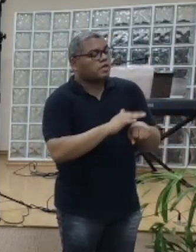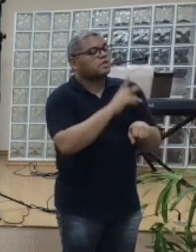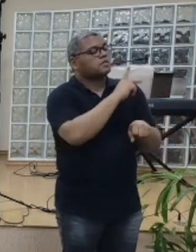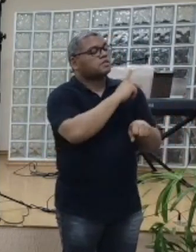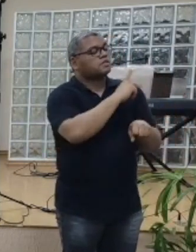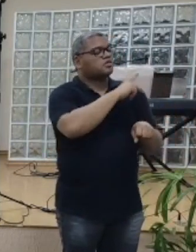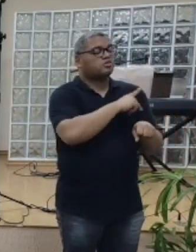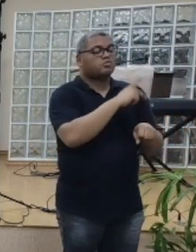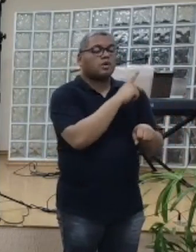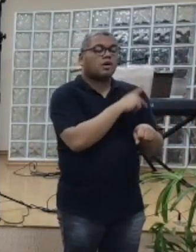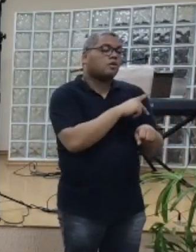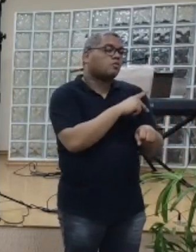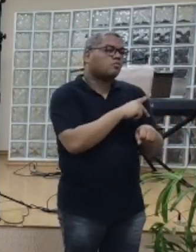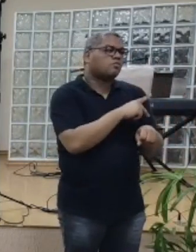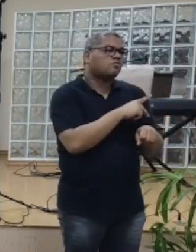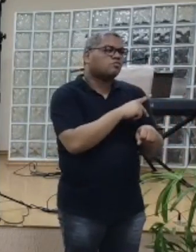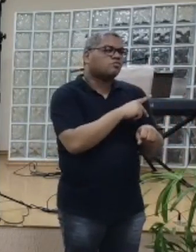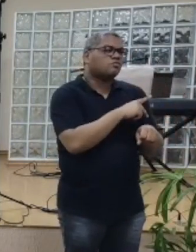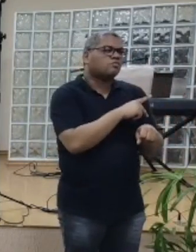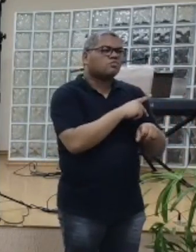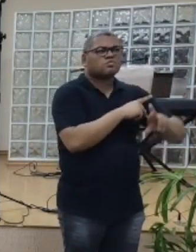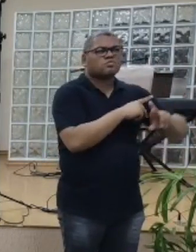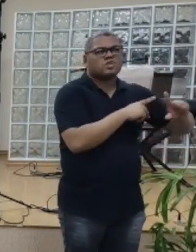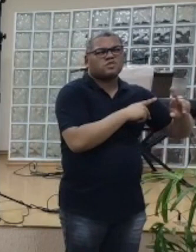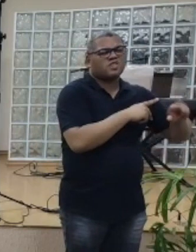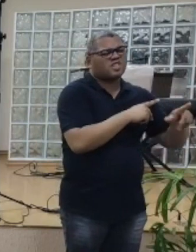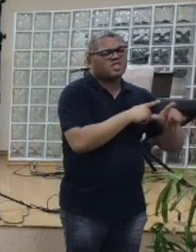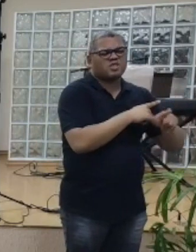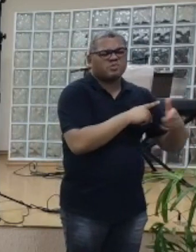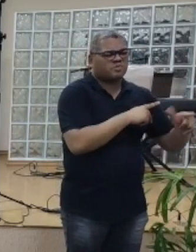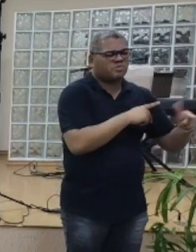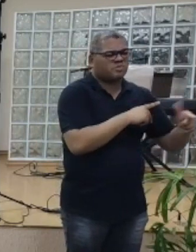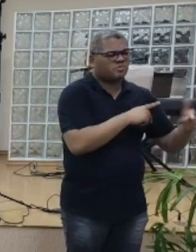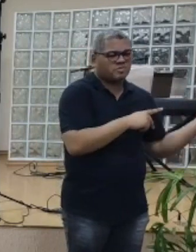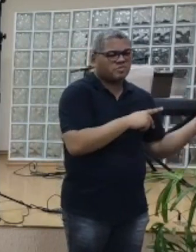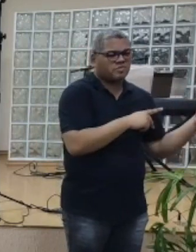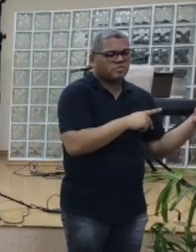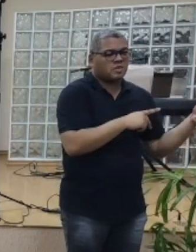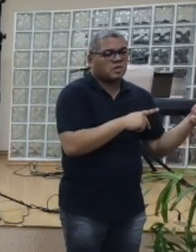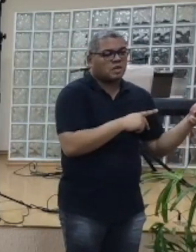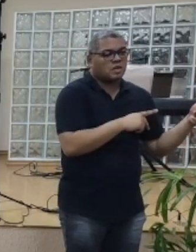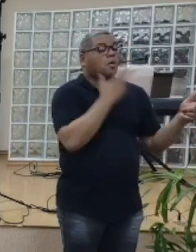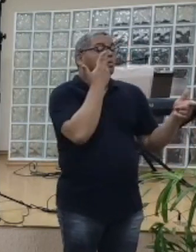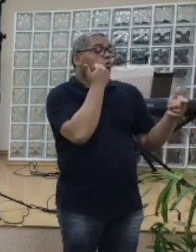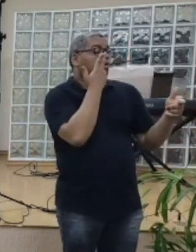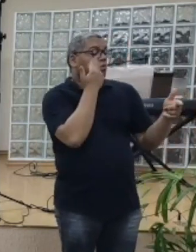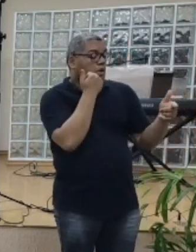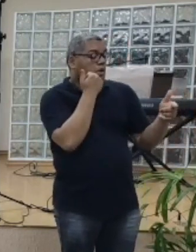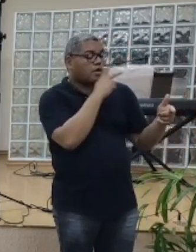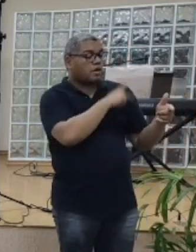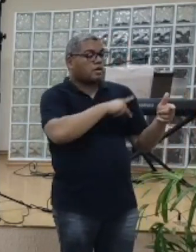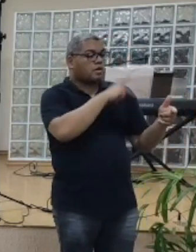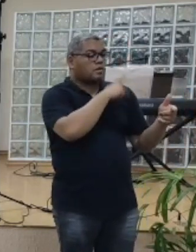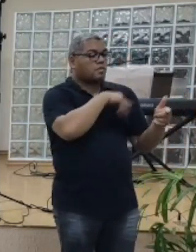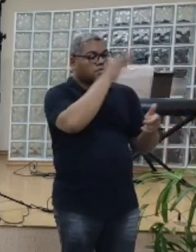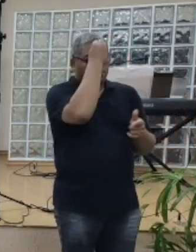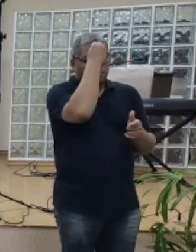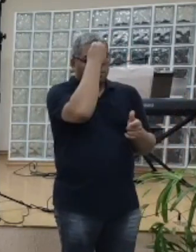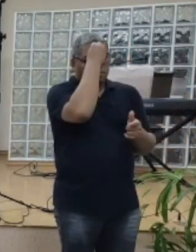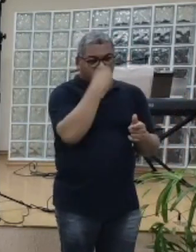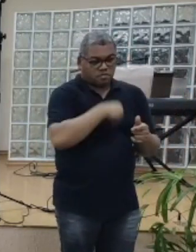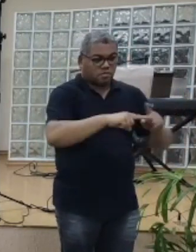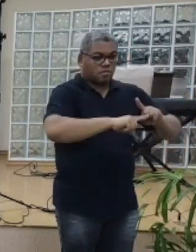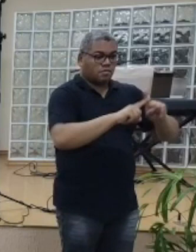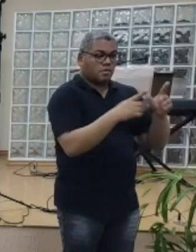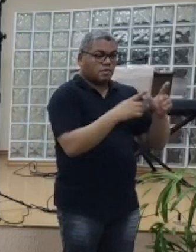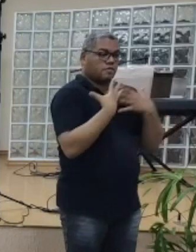não faziam a menor diferença. O normal seria ele ser rejeitado, mas ele foi acolhido e amado.